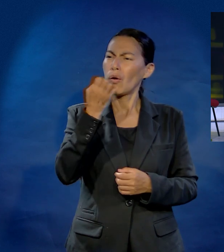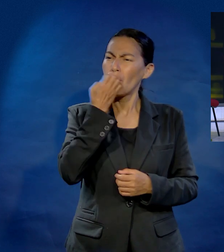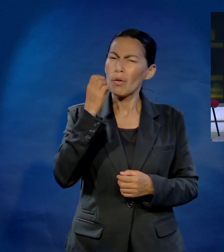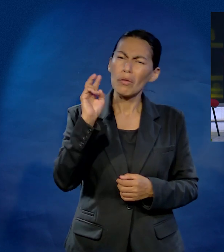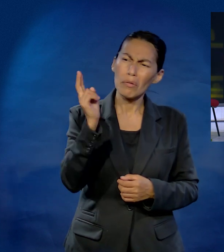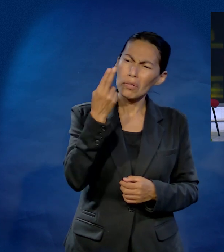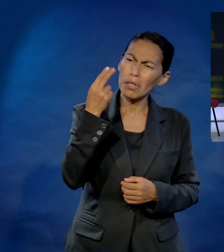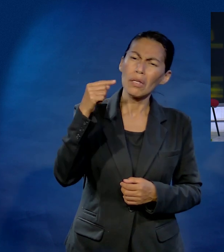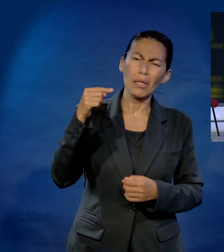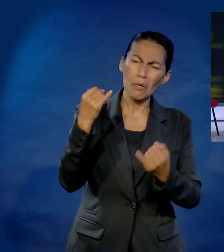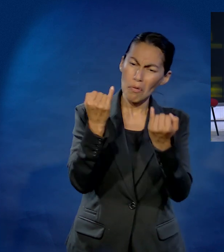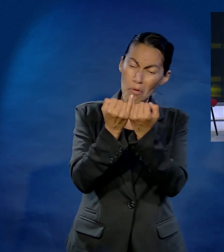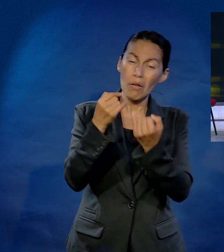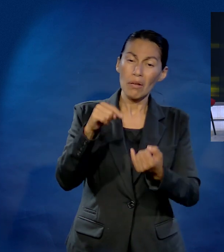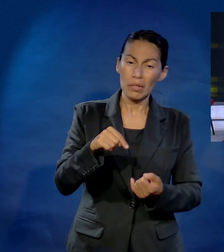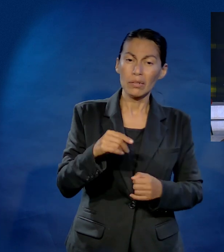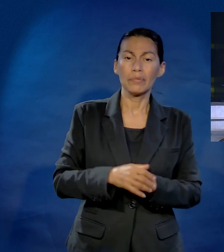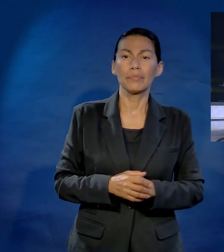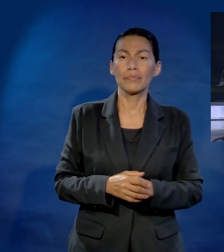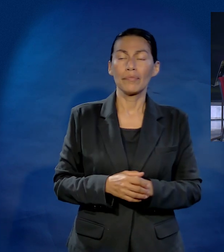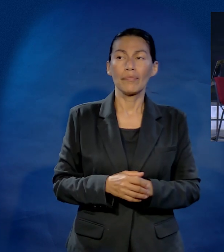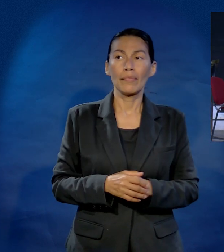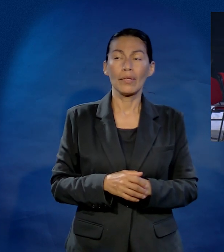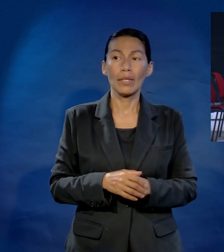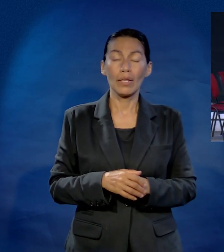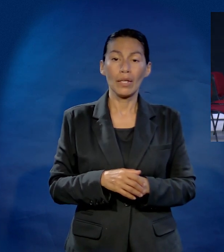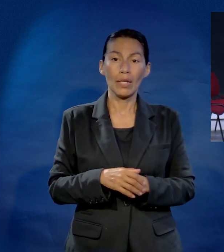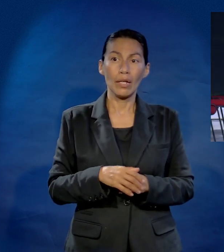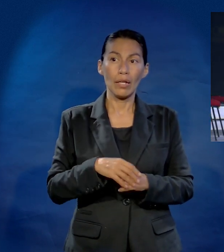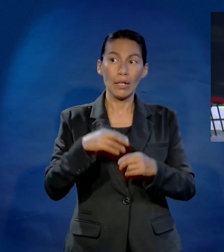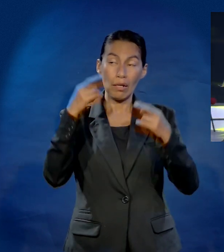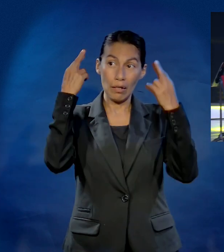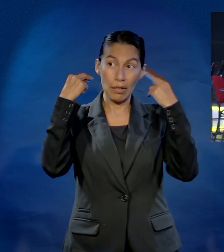Y entonces entendí lo que significaban estos versículos.